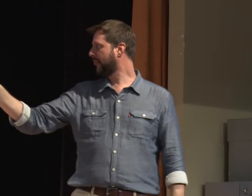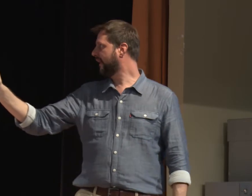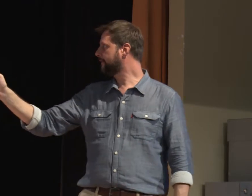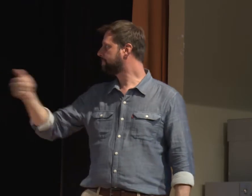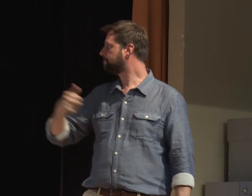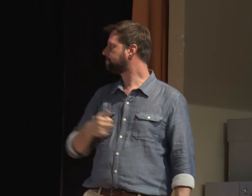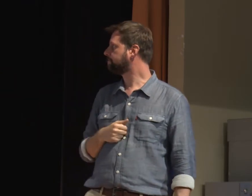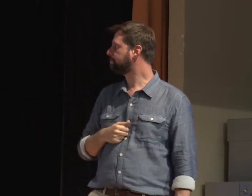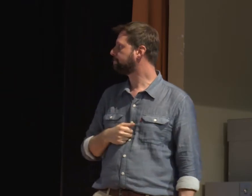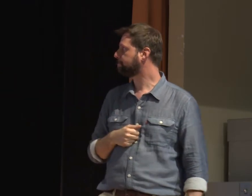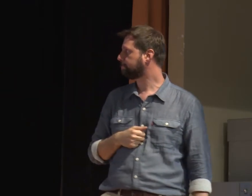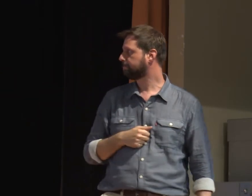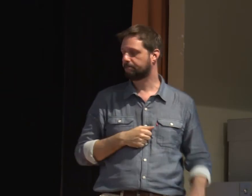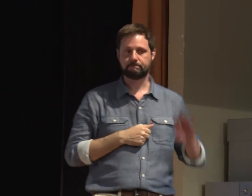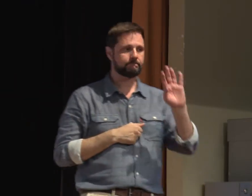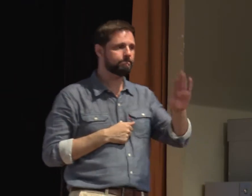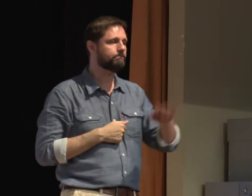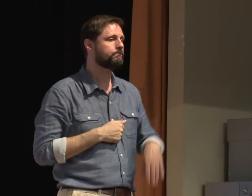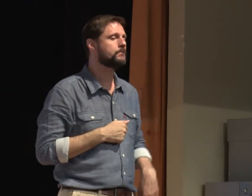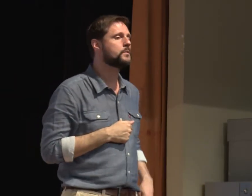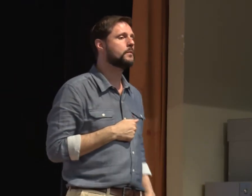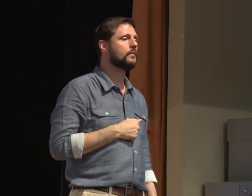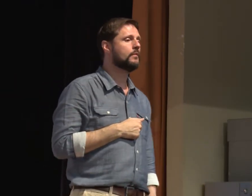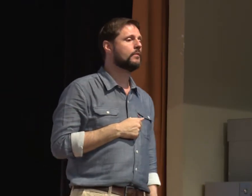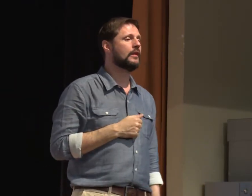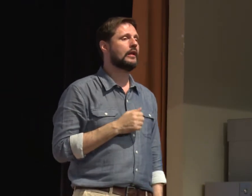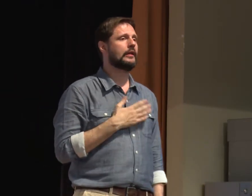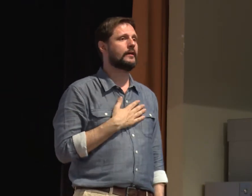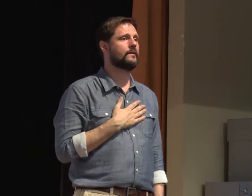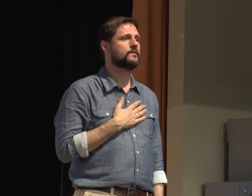da comunidade surda estavam fazendo parte dessa discussão.